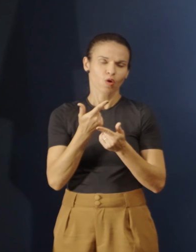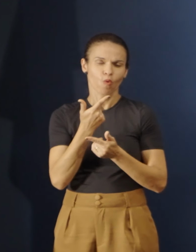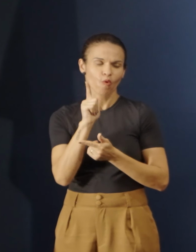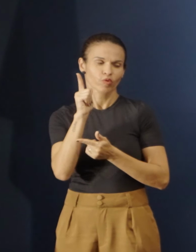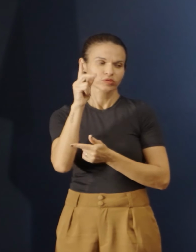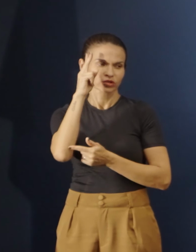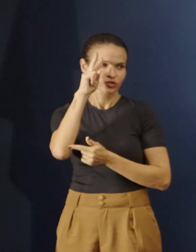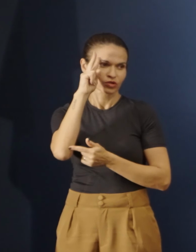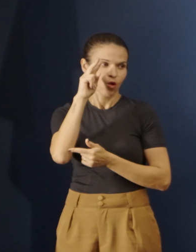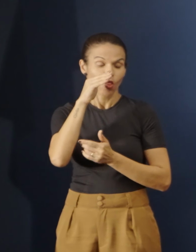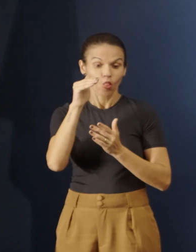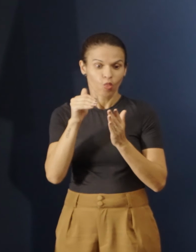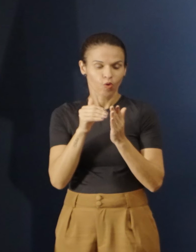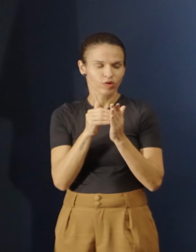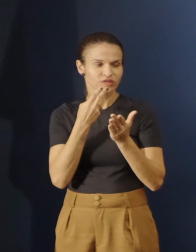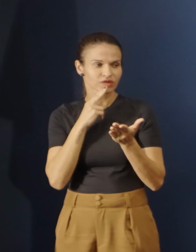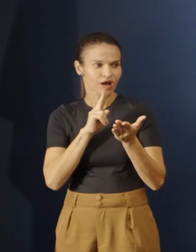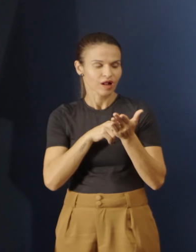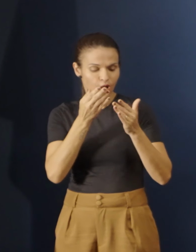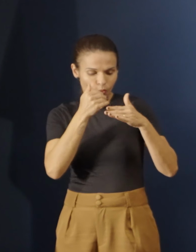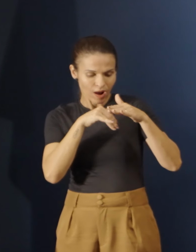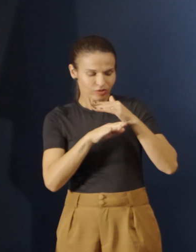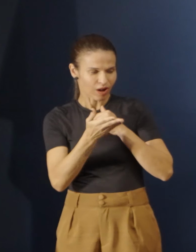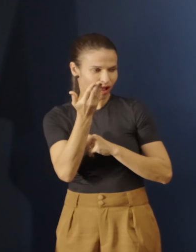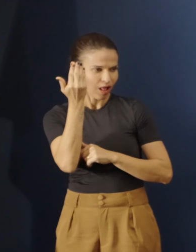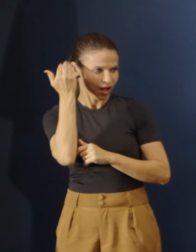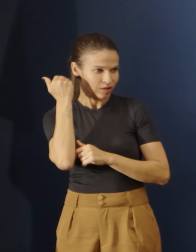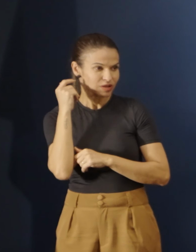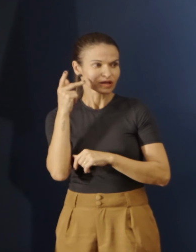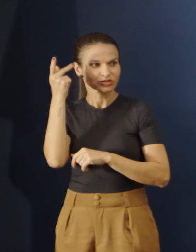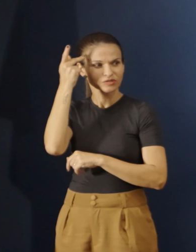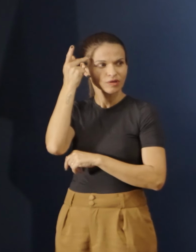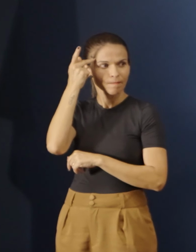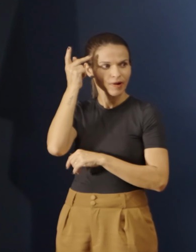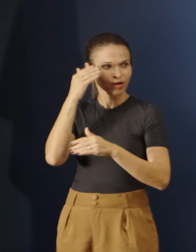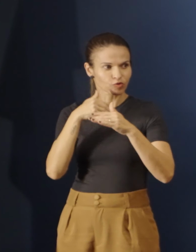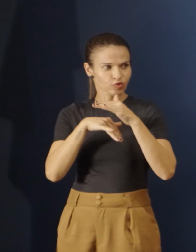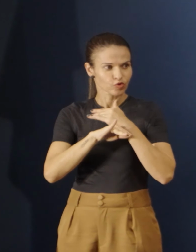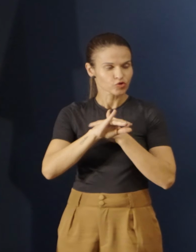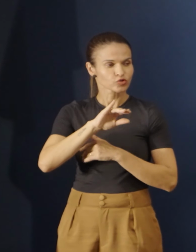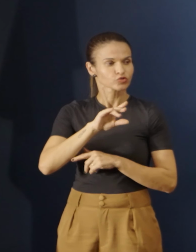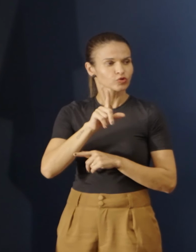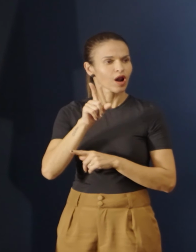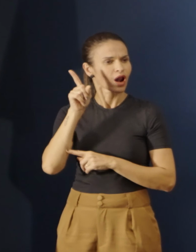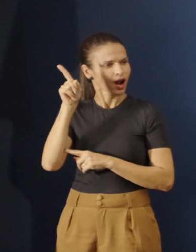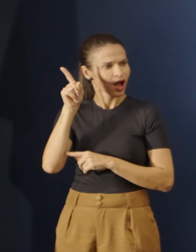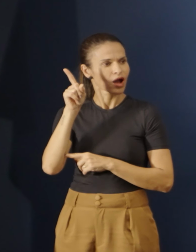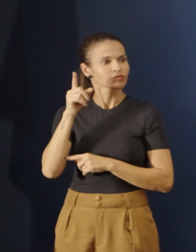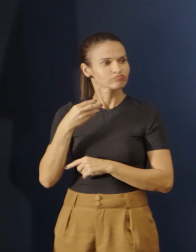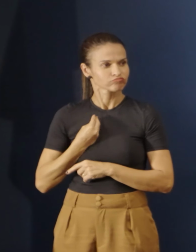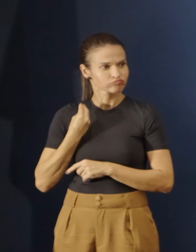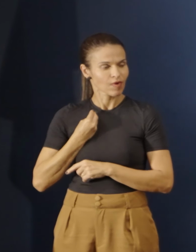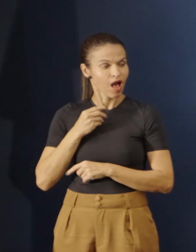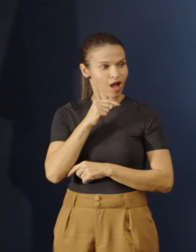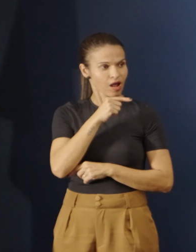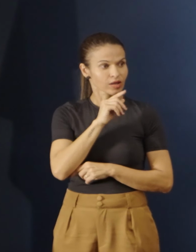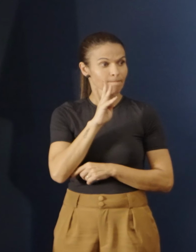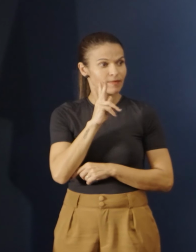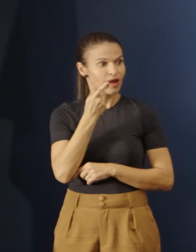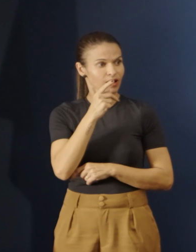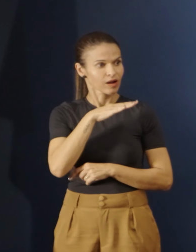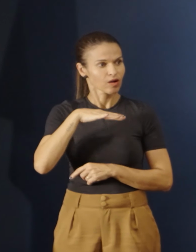história. Todas essas cartas que ela guardou muito naquela época estão todas em São Paulo, no arquivo dos dominicanos, que hoje fica em São Paulo. Era aqui em BH, no